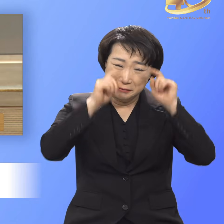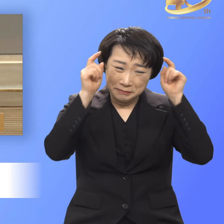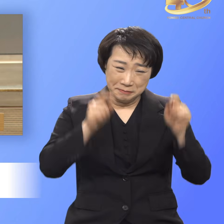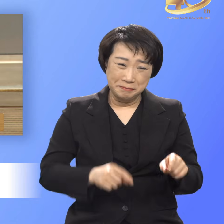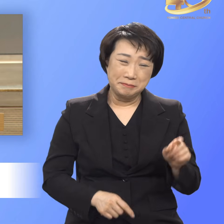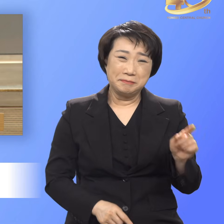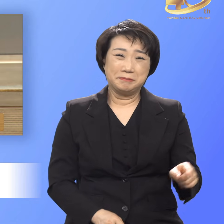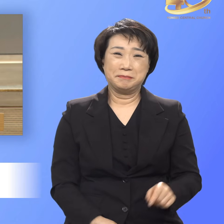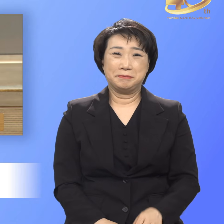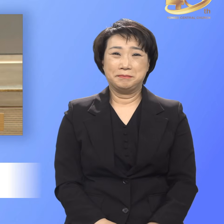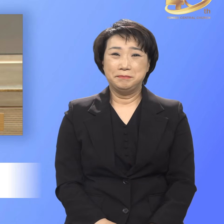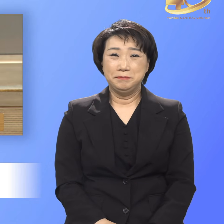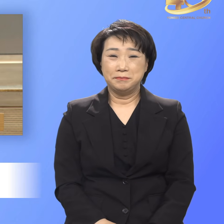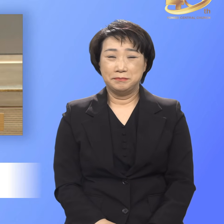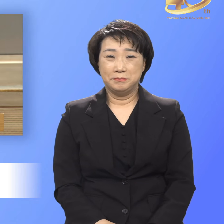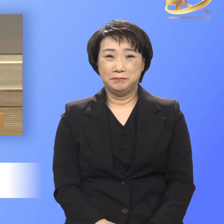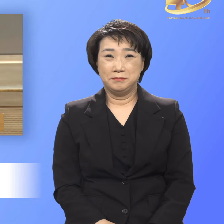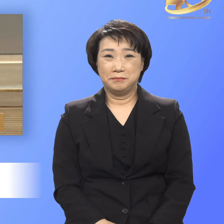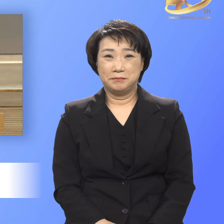어리석다.